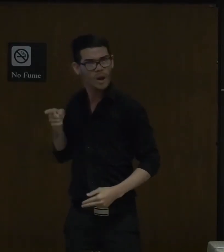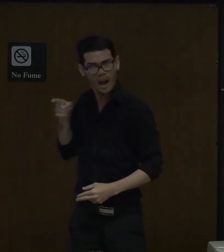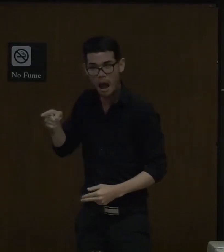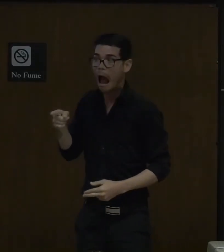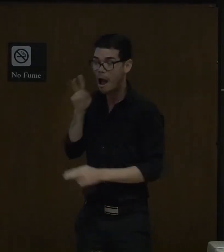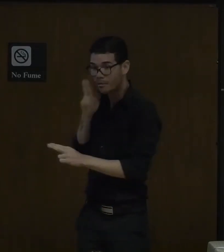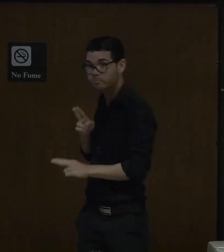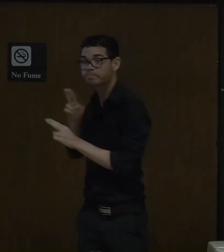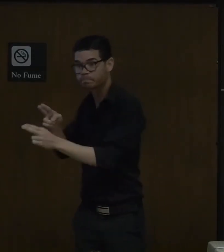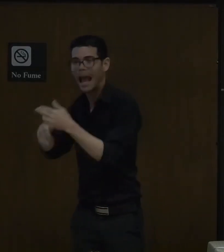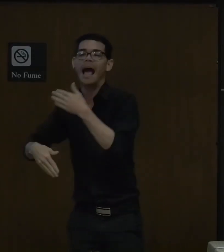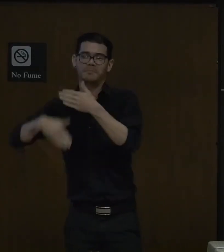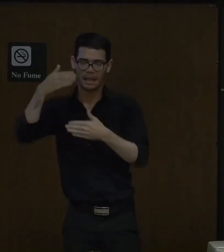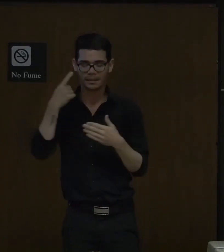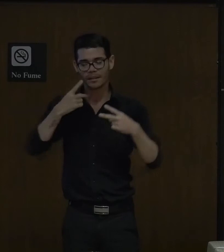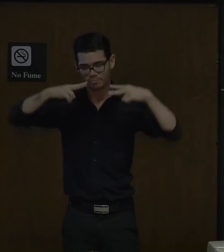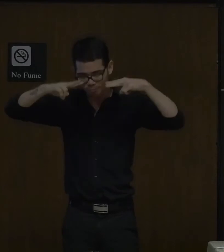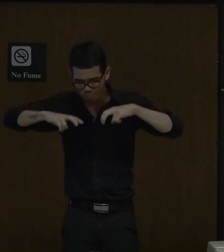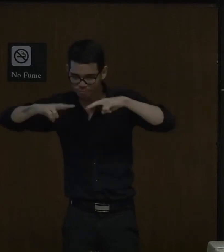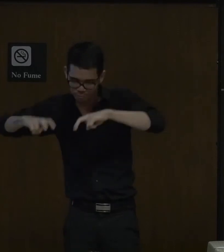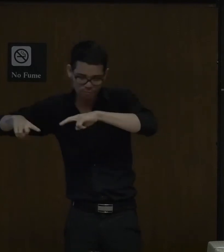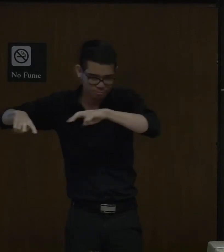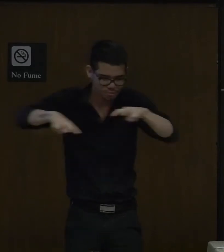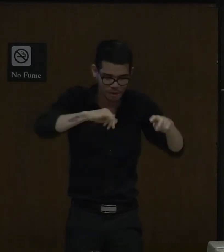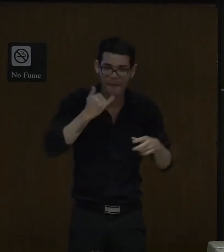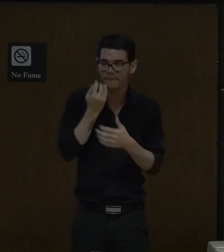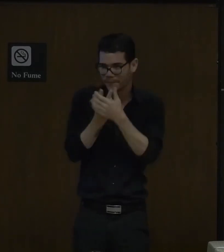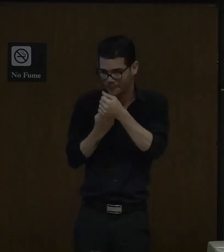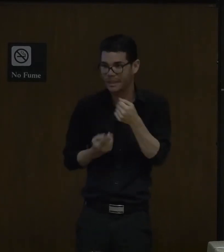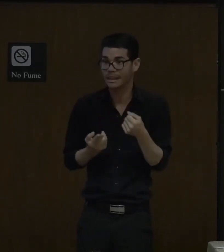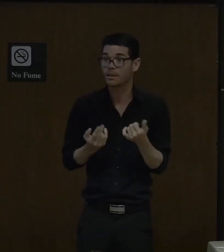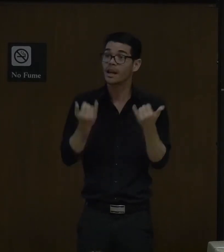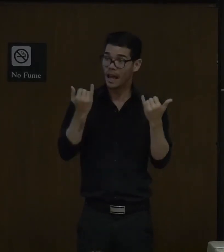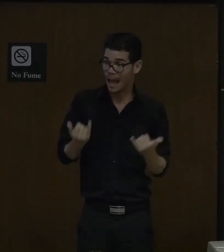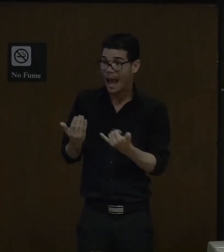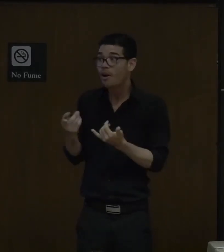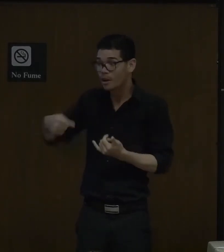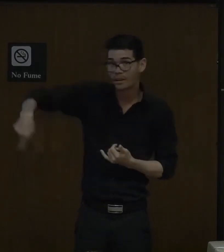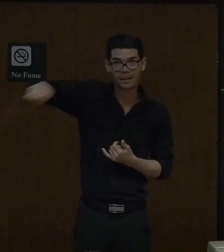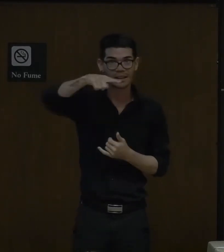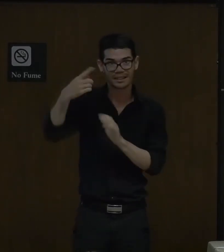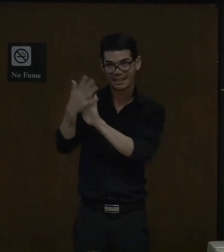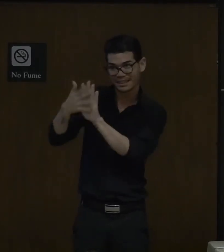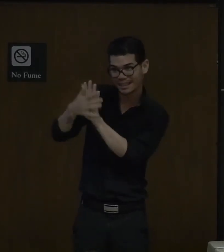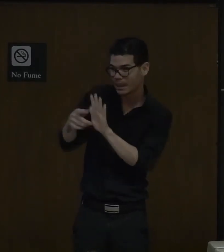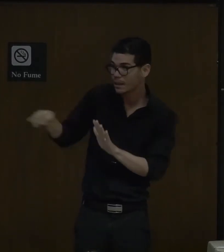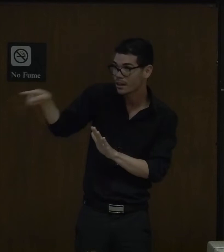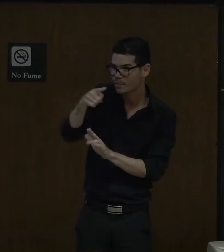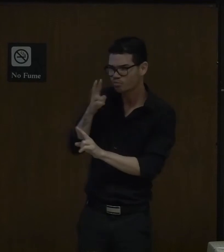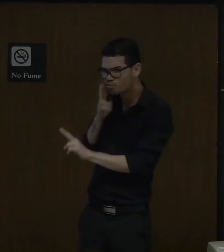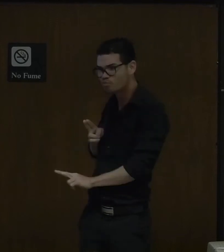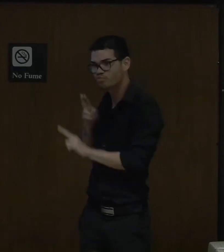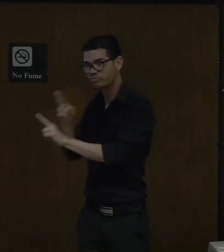El reconocimiento de las lenguas de señas nos ha proporcionado un panorama mucho más completo acerca de lo que significa ser